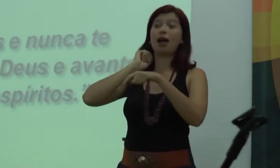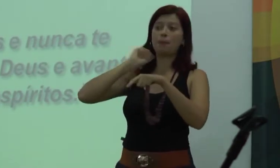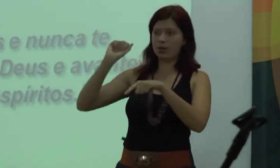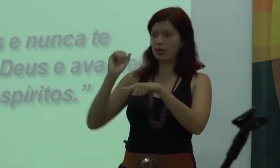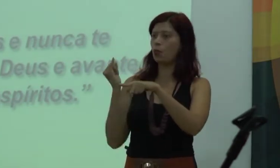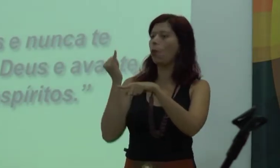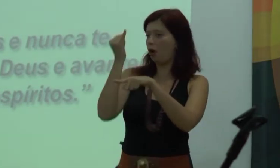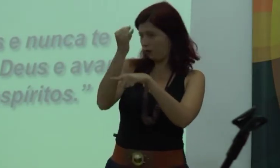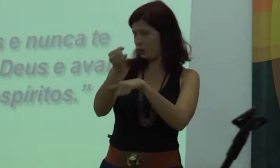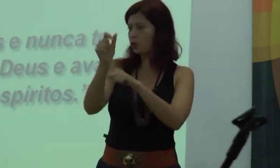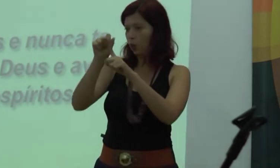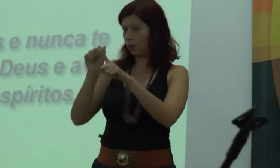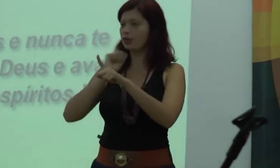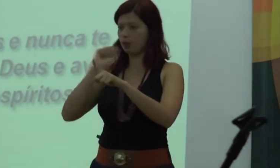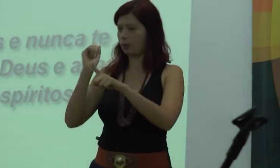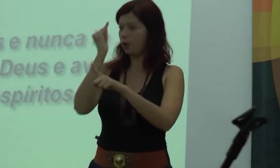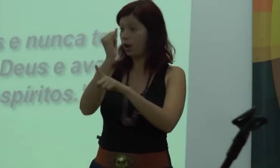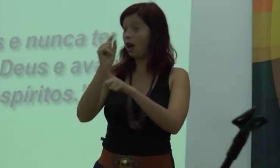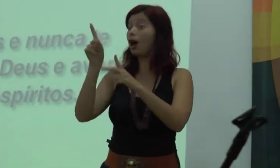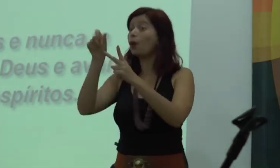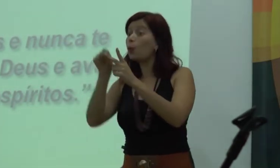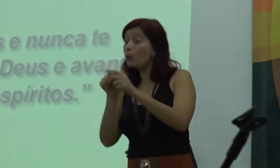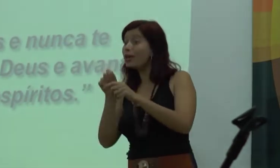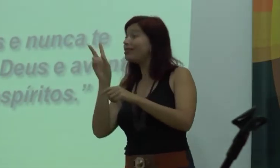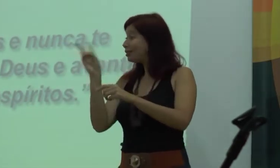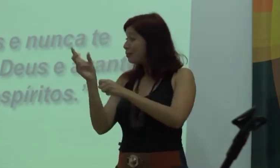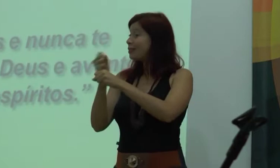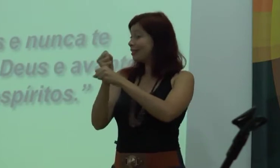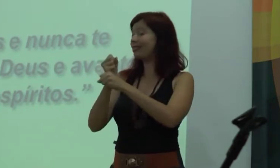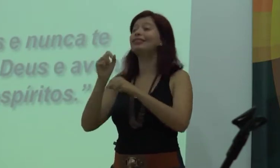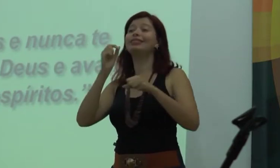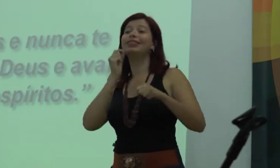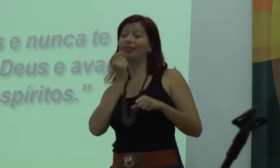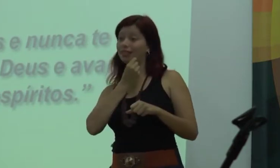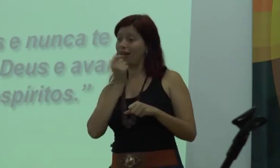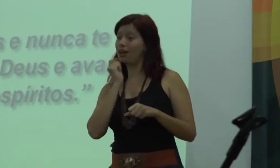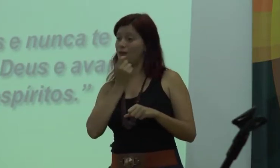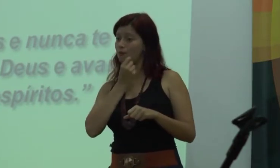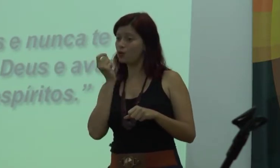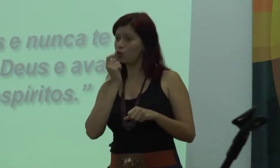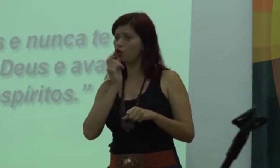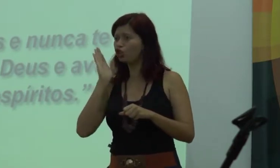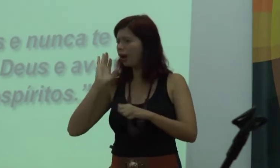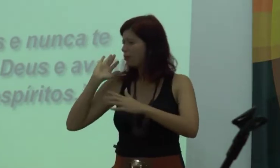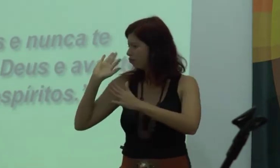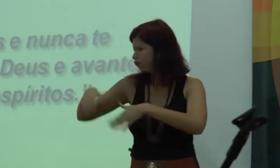E em abril, até o mês de setembro,